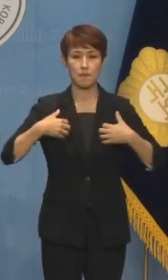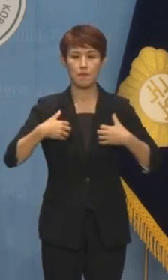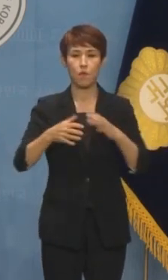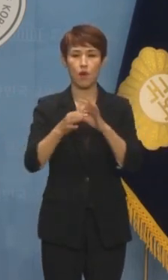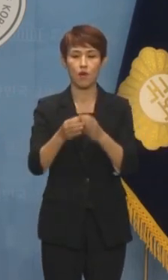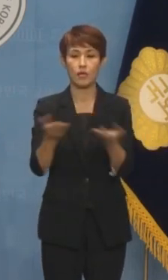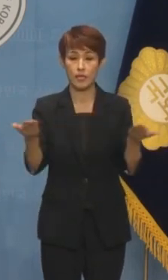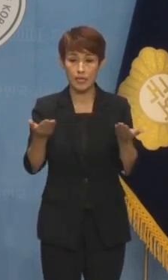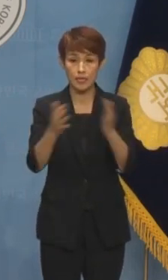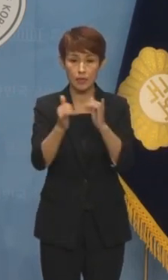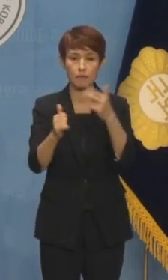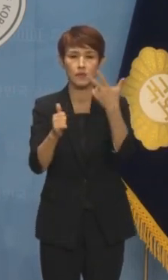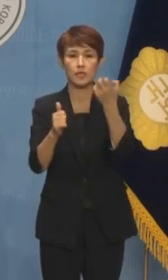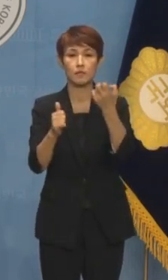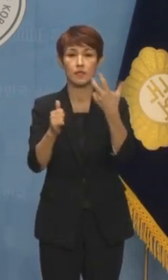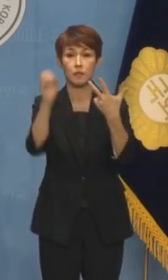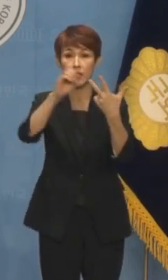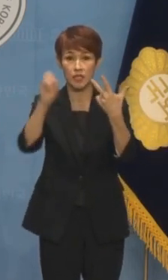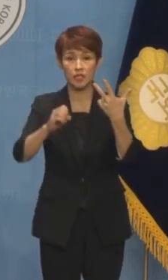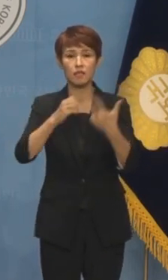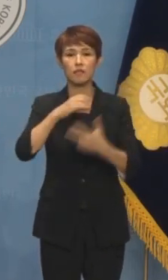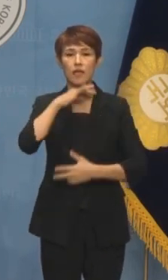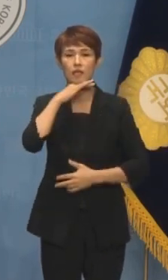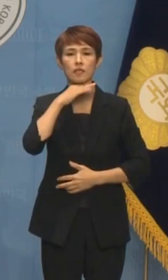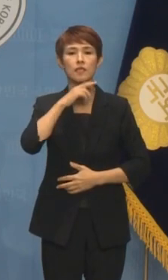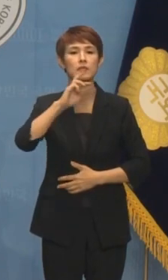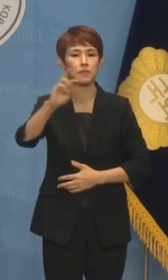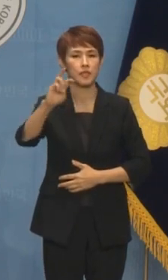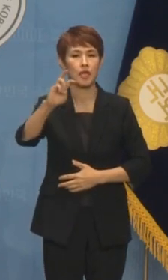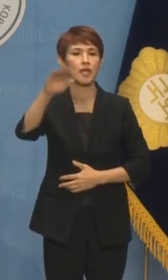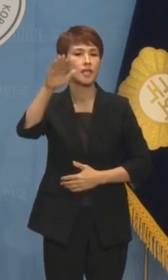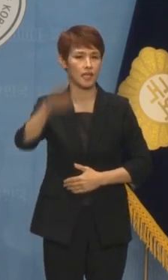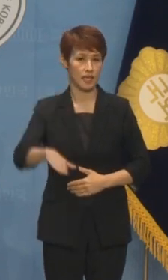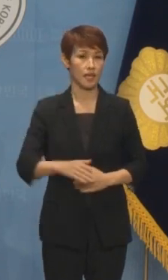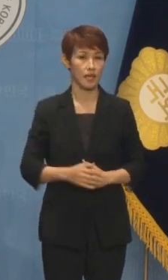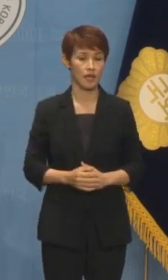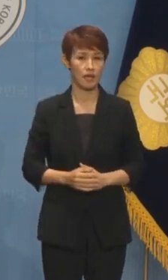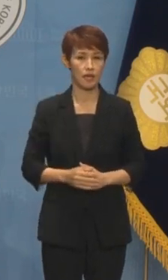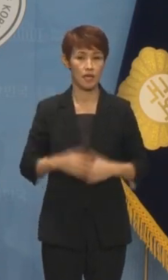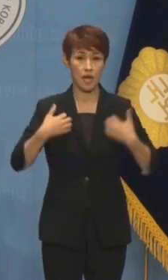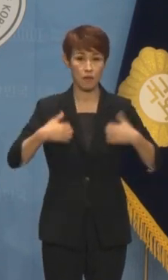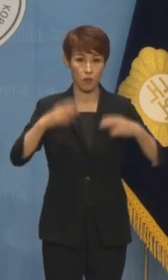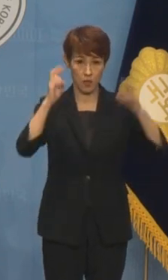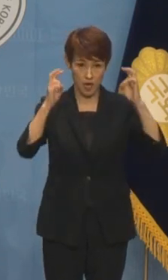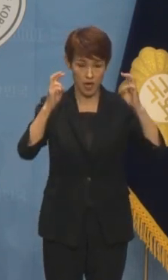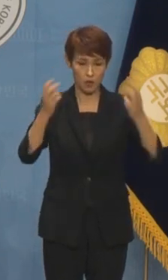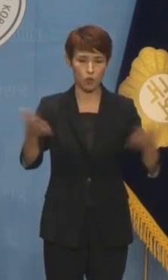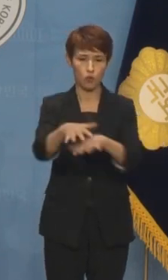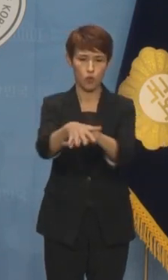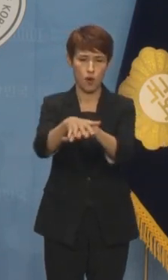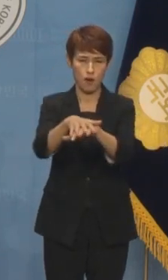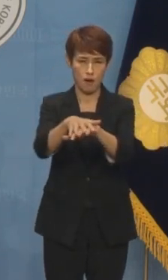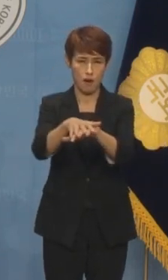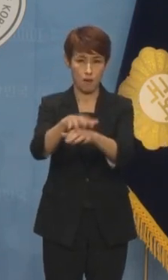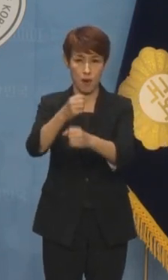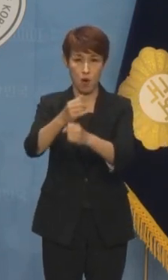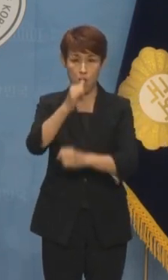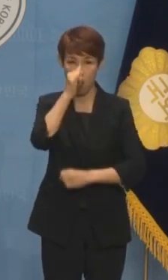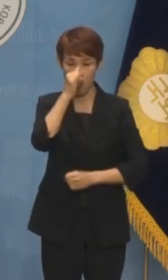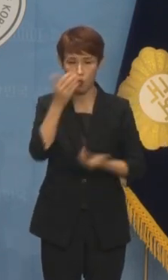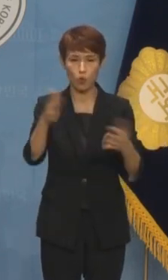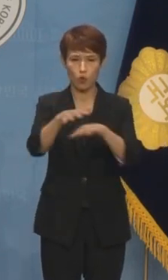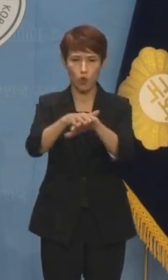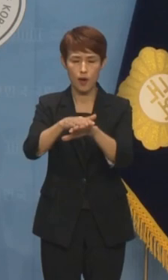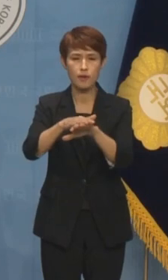종사자의 77%가 30대 이하였습니다. 게임업계에 부는 노동조합 바람은 노동조합에 대한